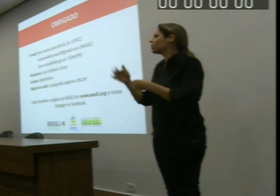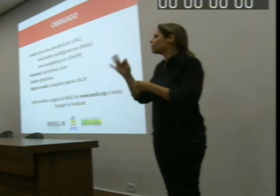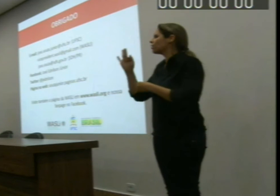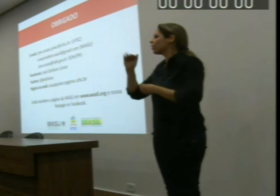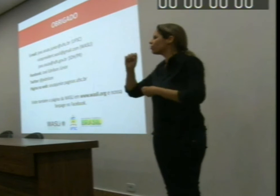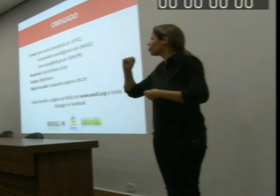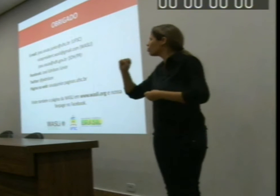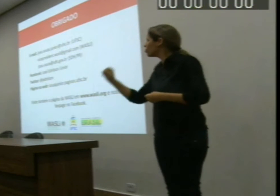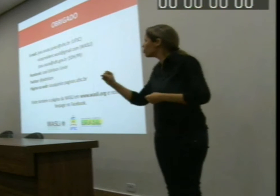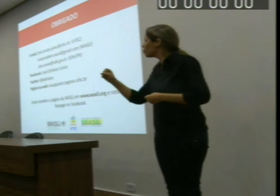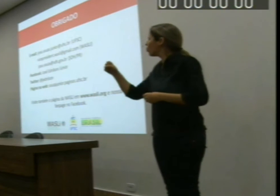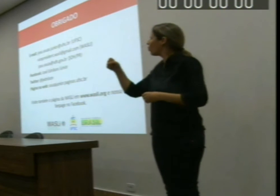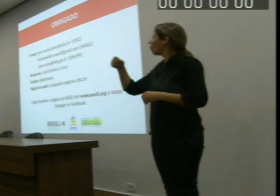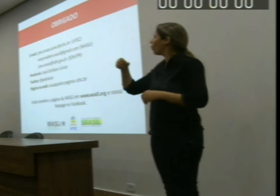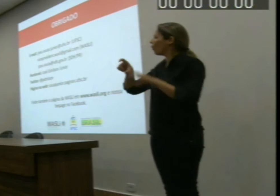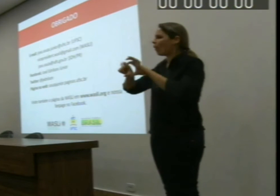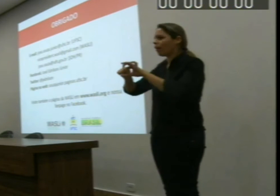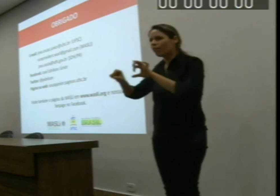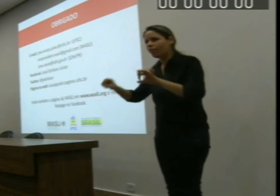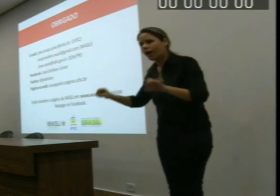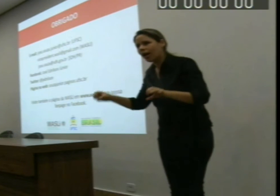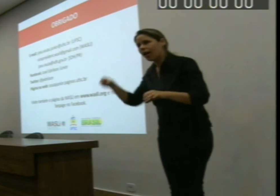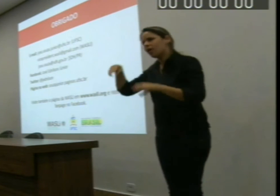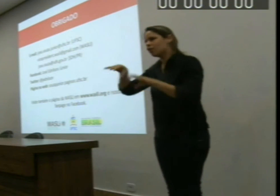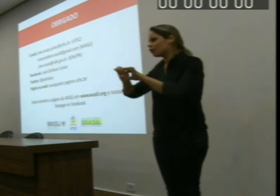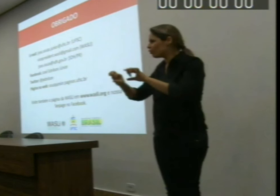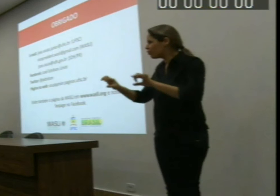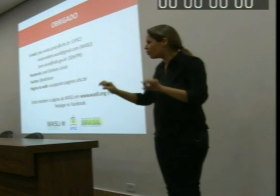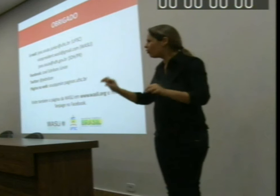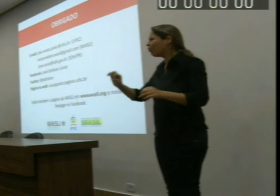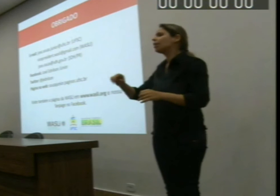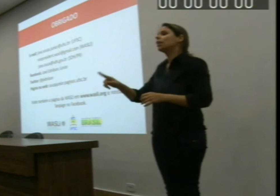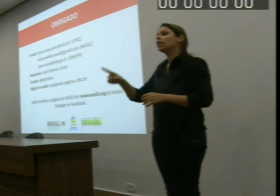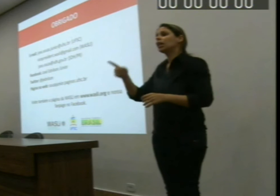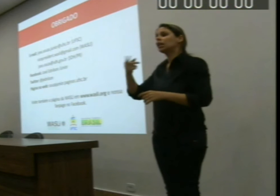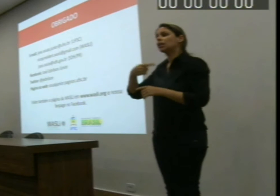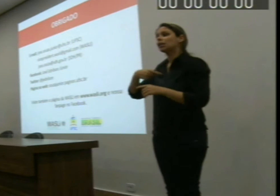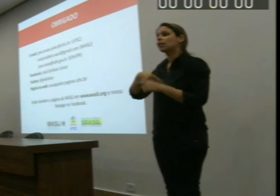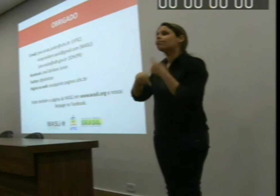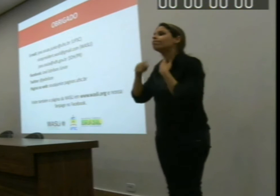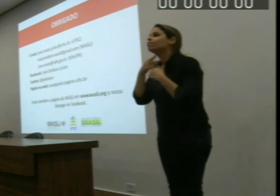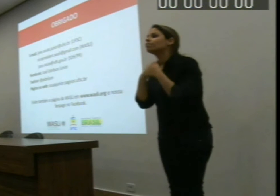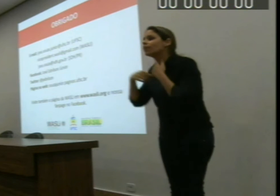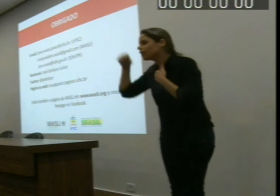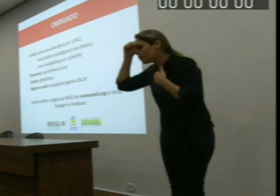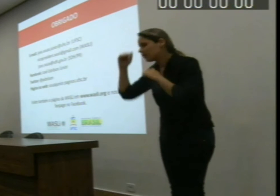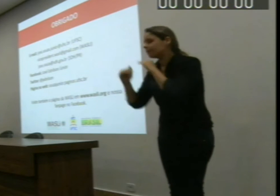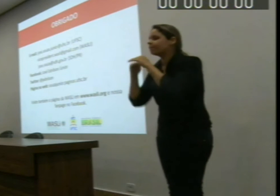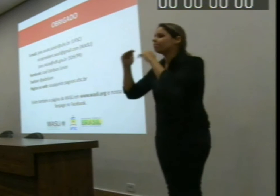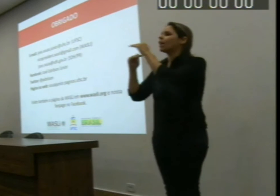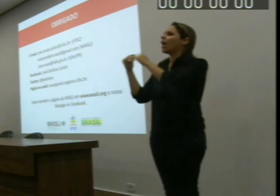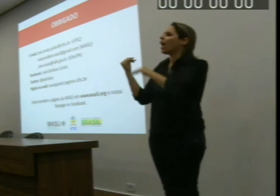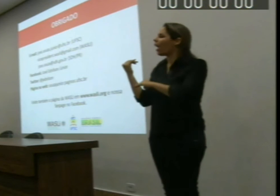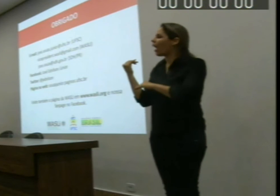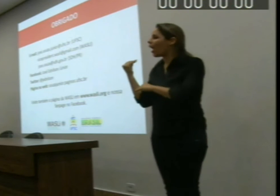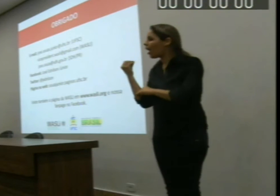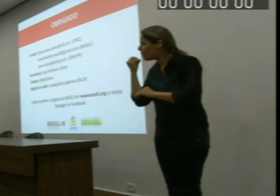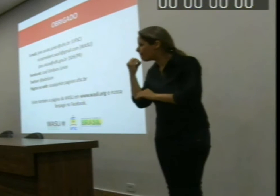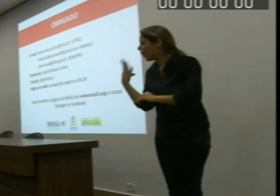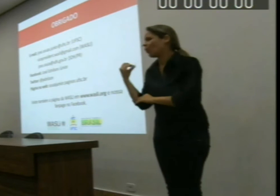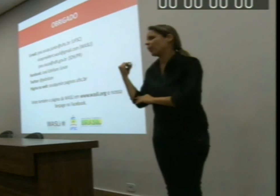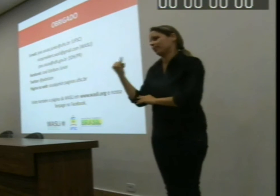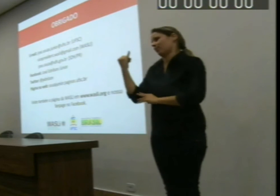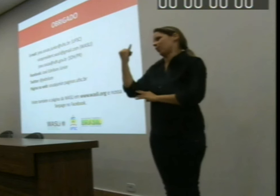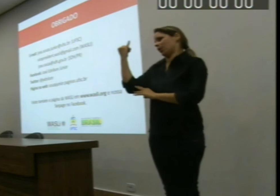sulac Então isso é muito legal e essa busca por conhecimento é bacana então convido a todos